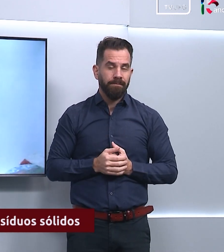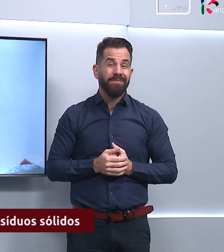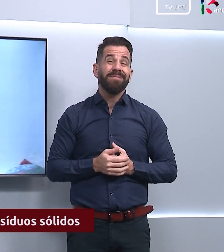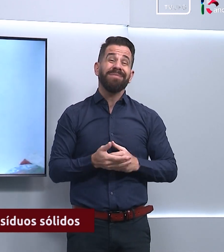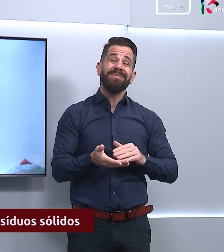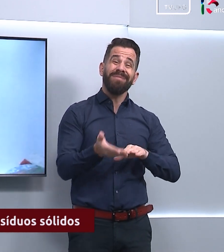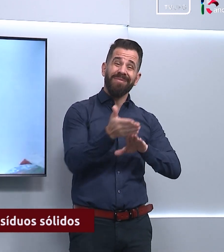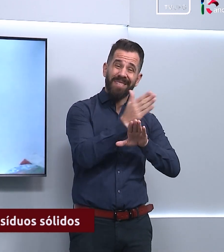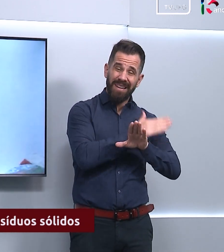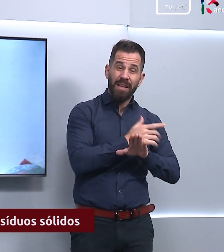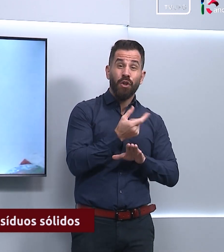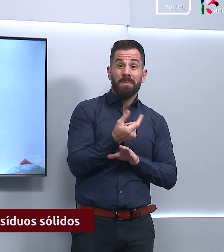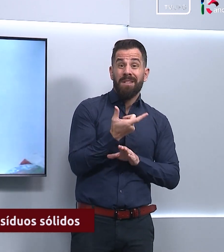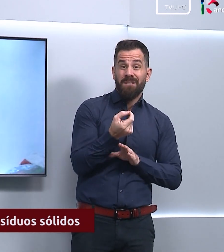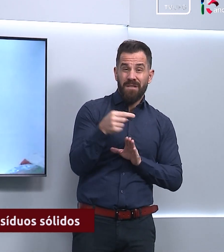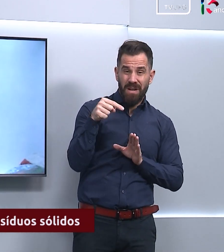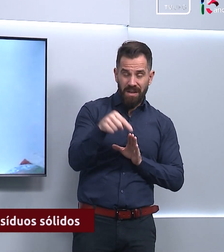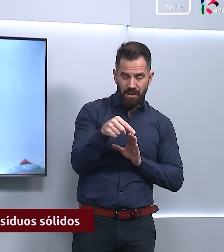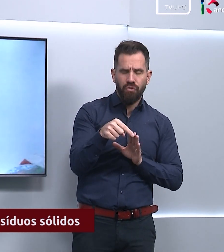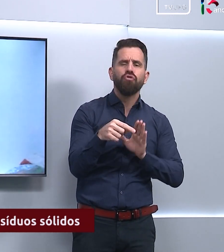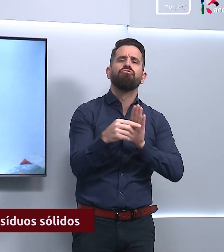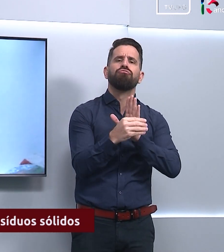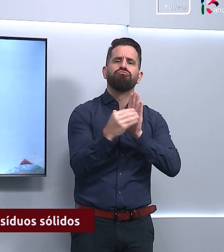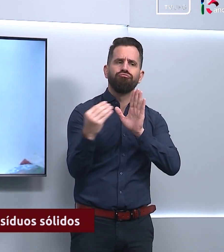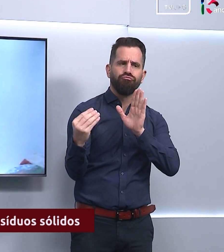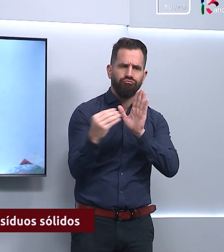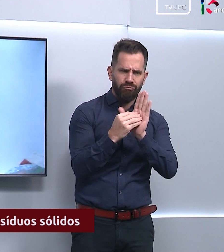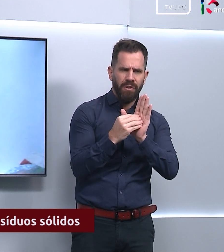da Lei 14.026,